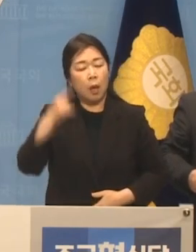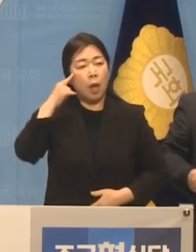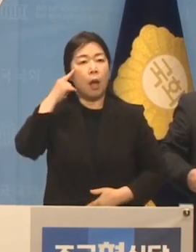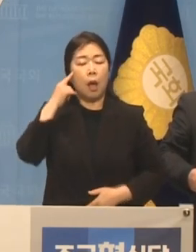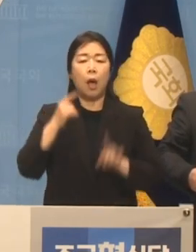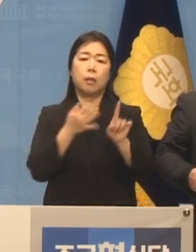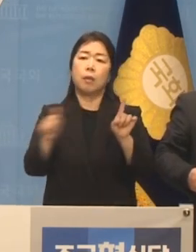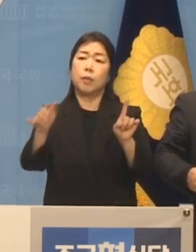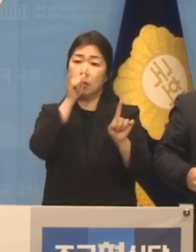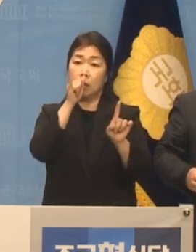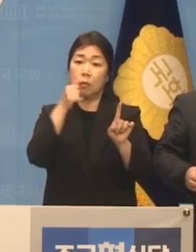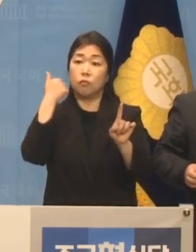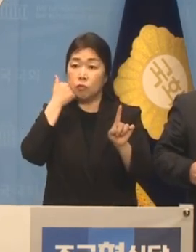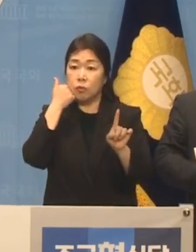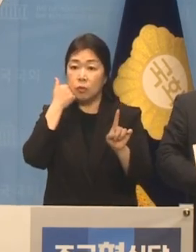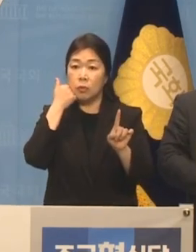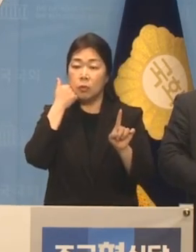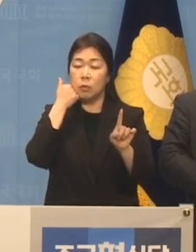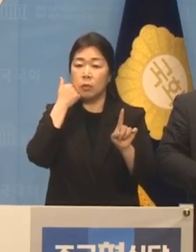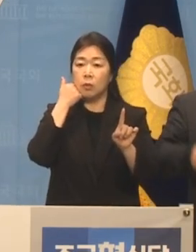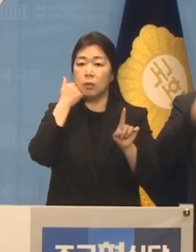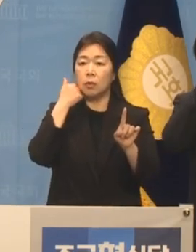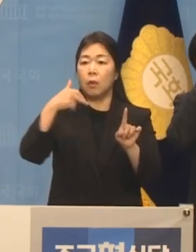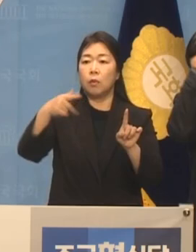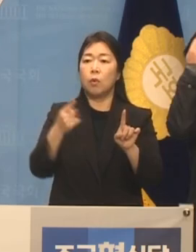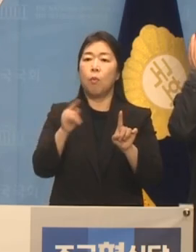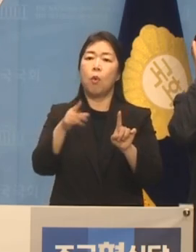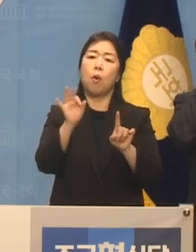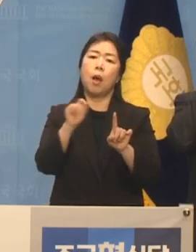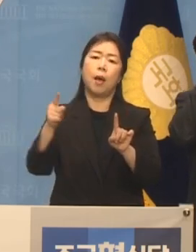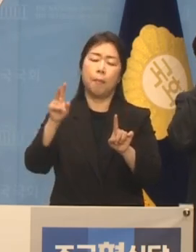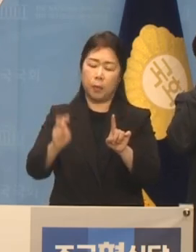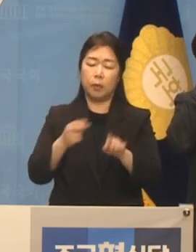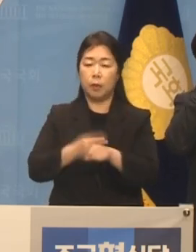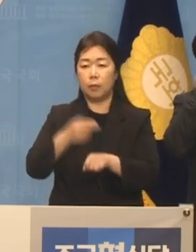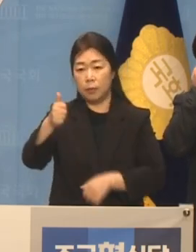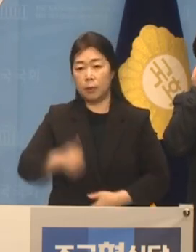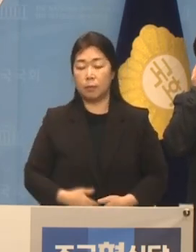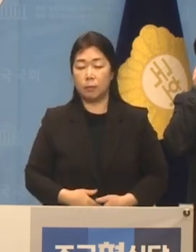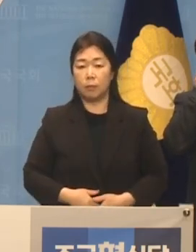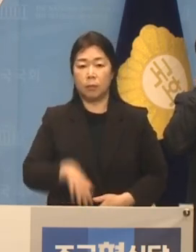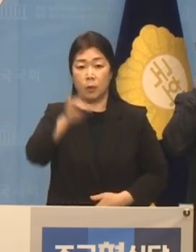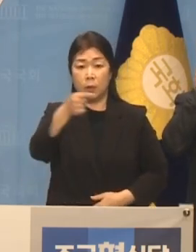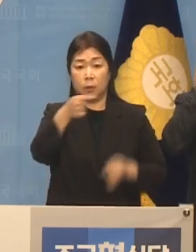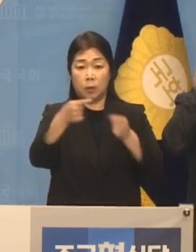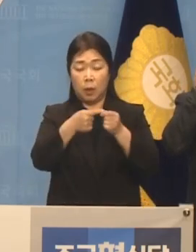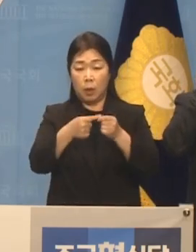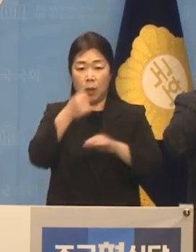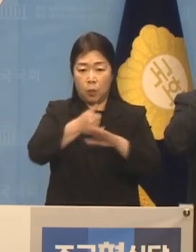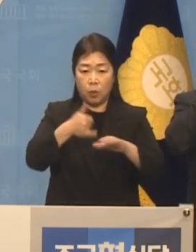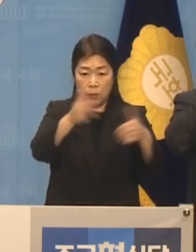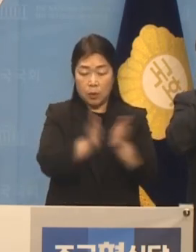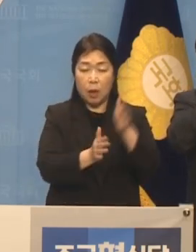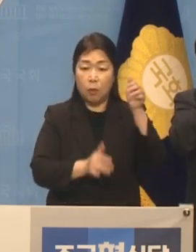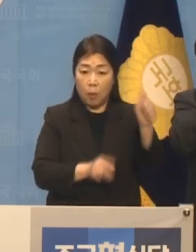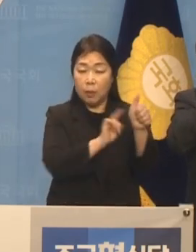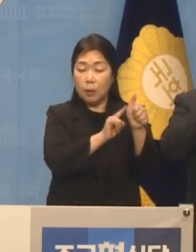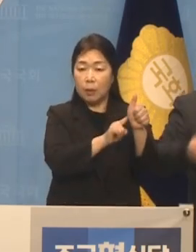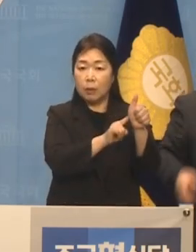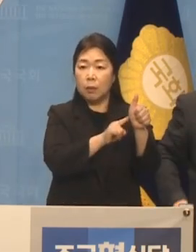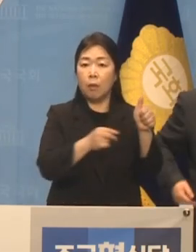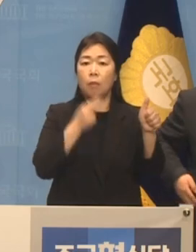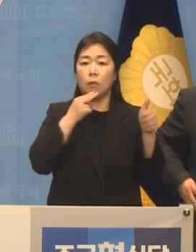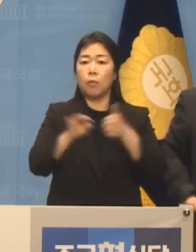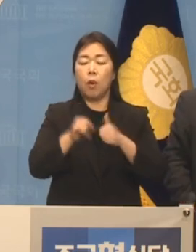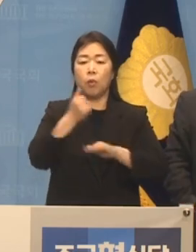있었습니다. 그분은 바로 죽산 조봉암 선생입니다. 초대 농림부 장관이었던 그가 없었으면 농지개혁은 실패했을